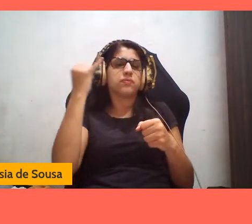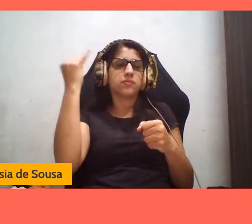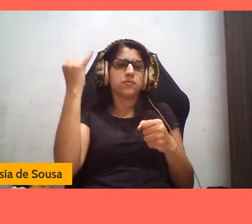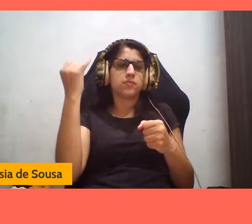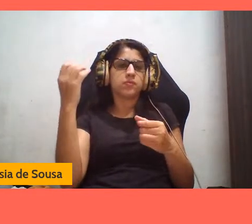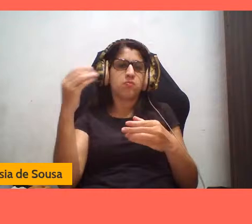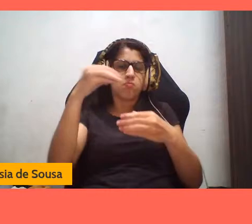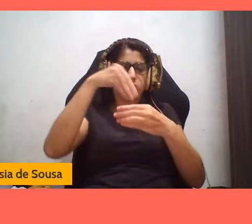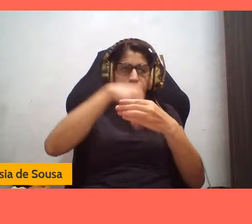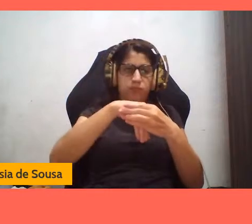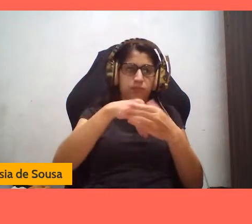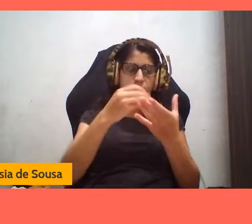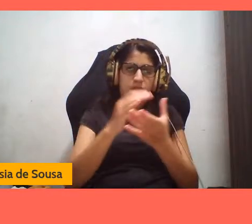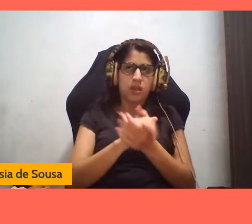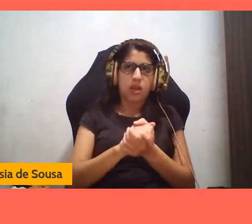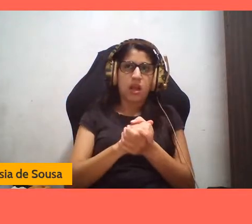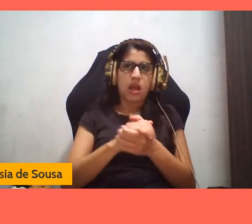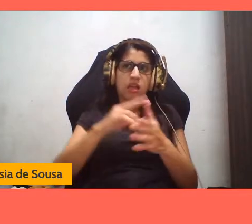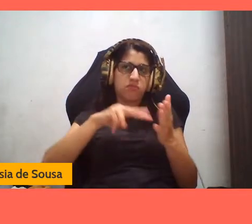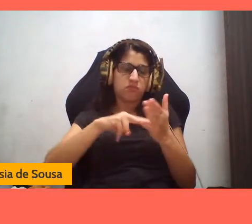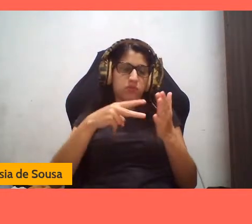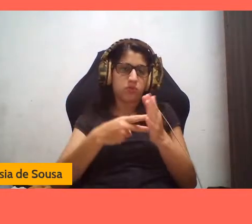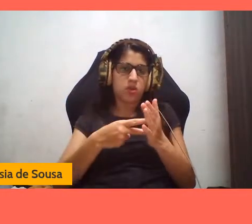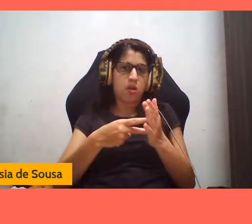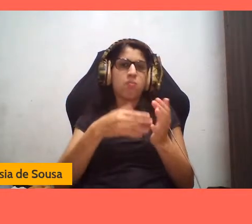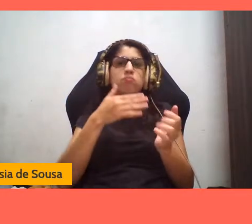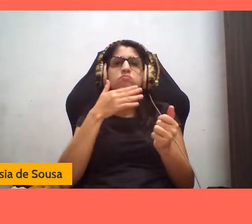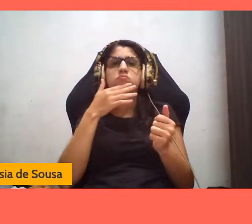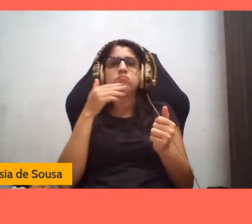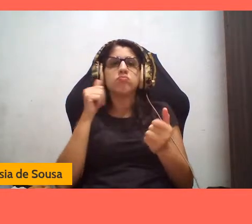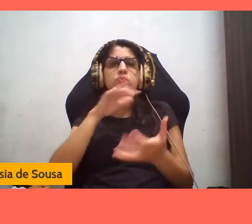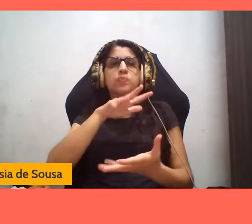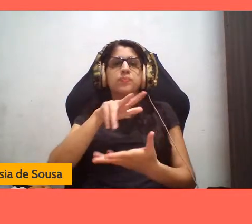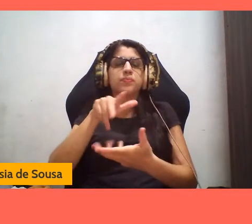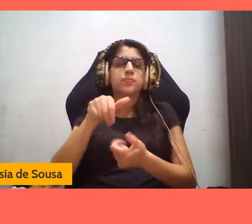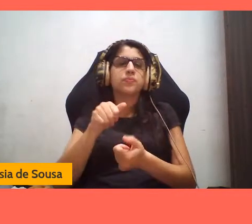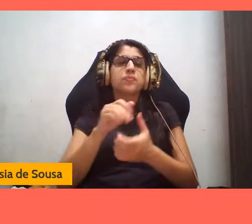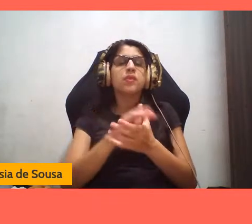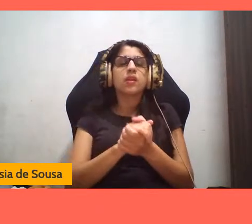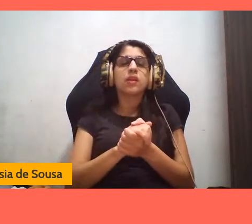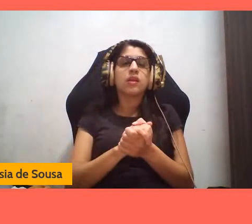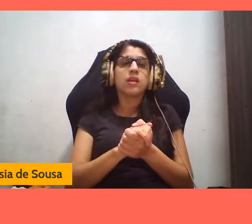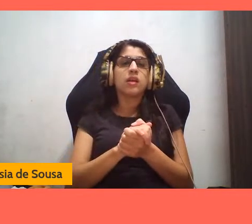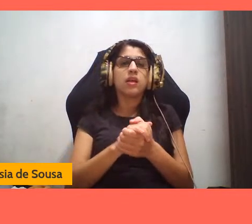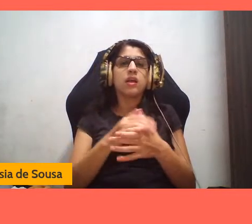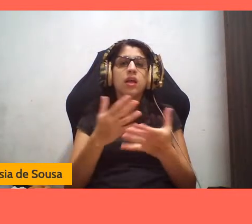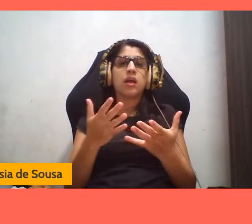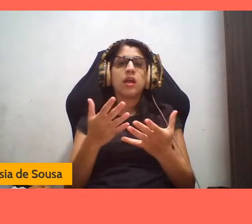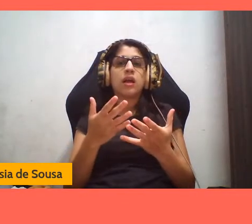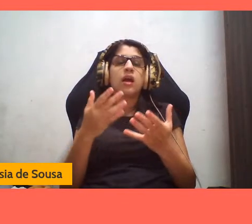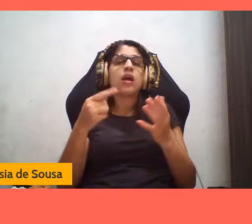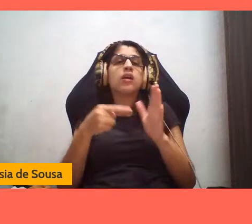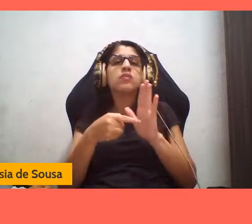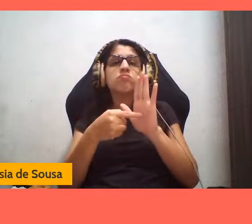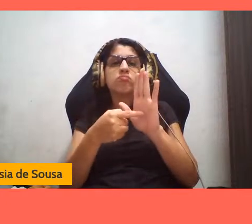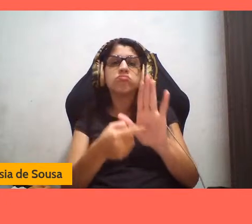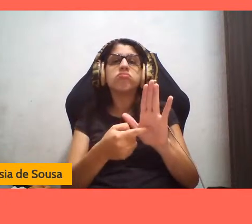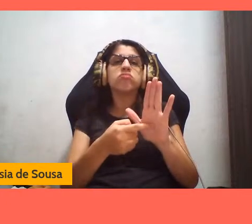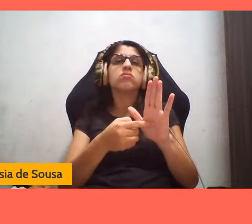é um bem comum, que leva em consideração a diversidade de